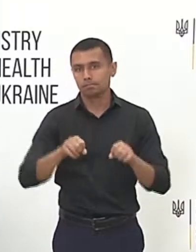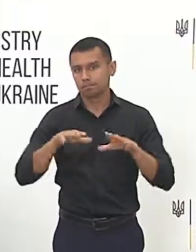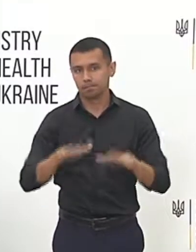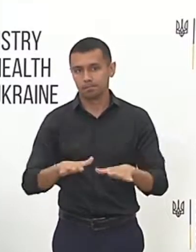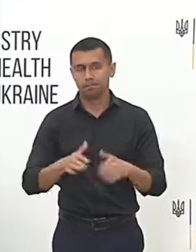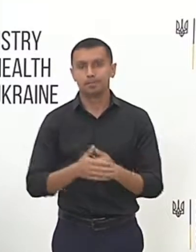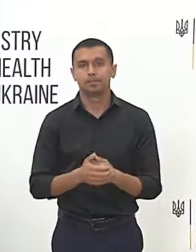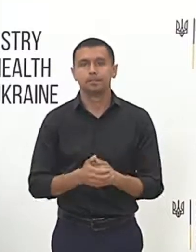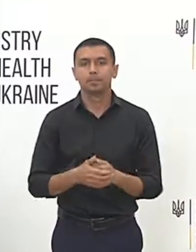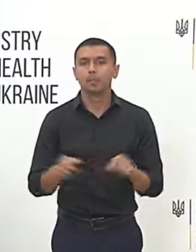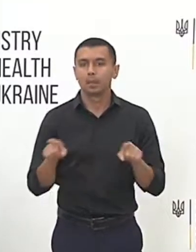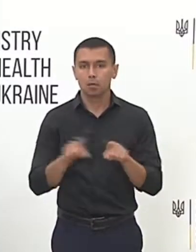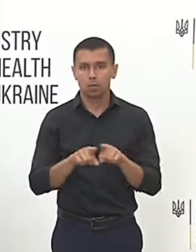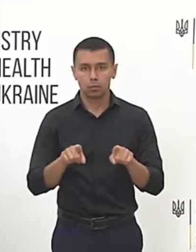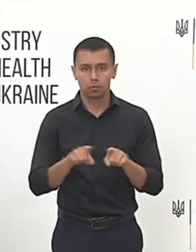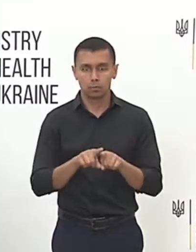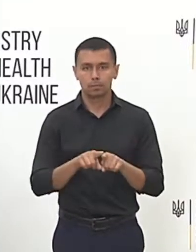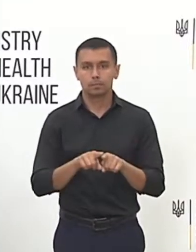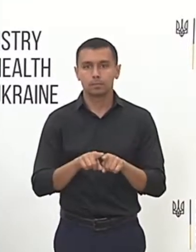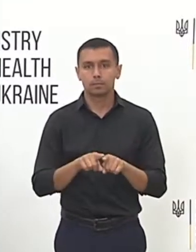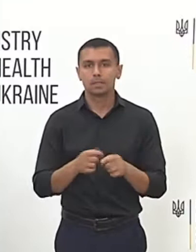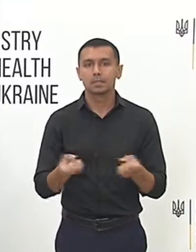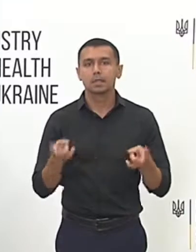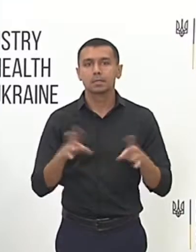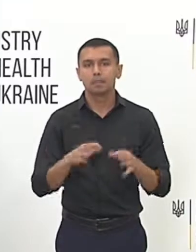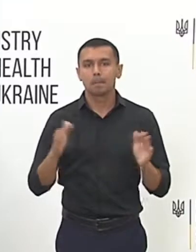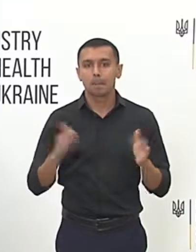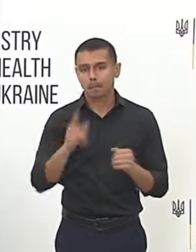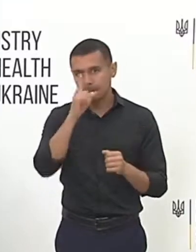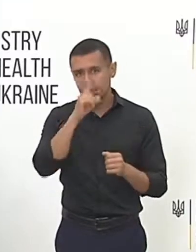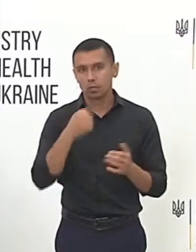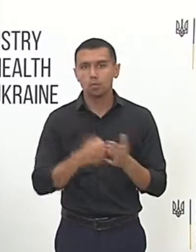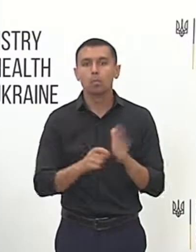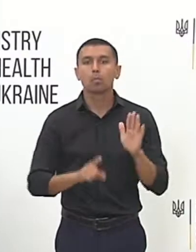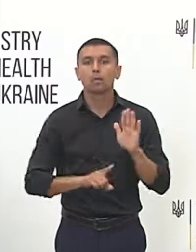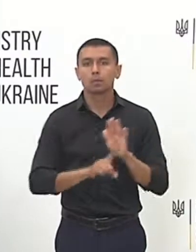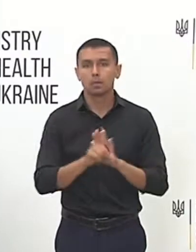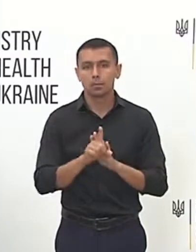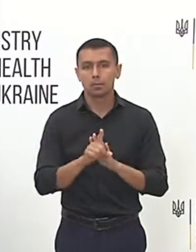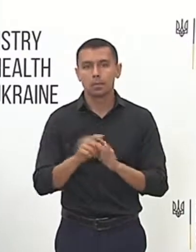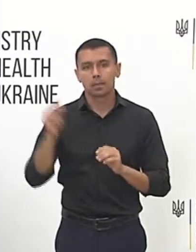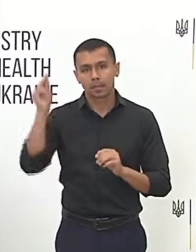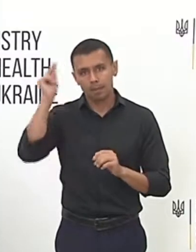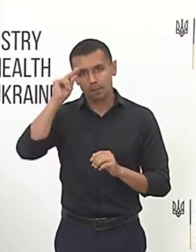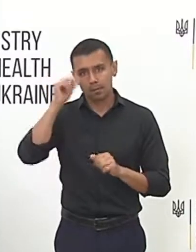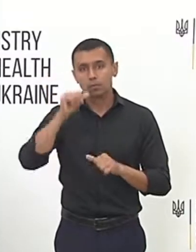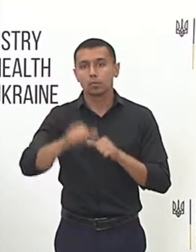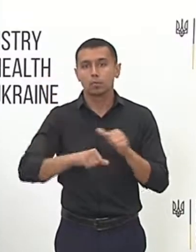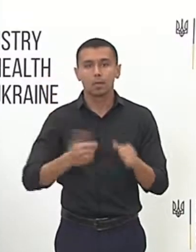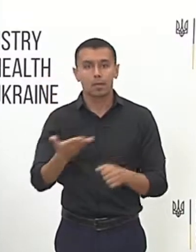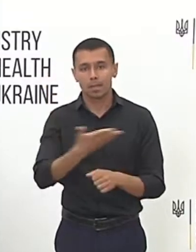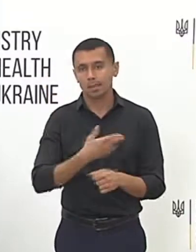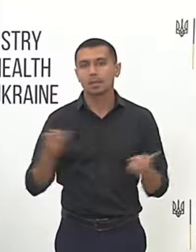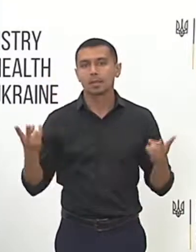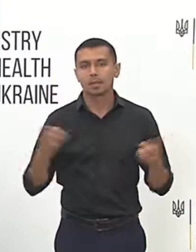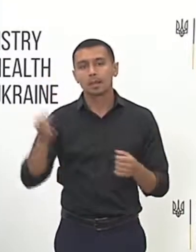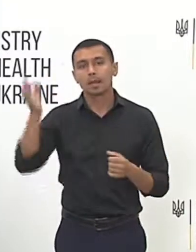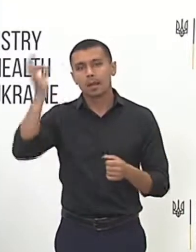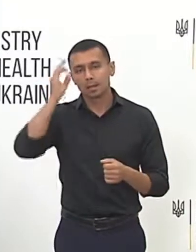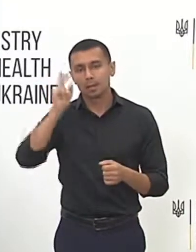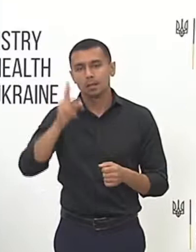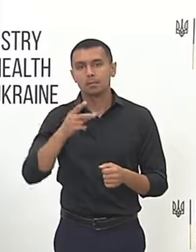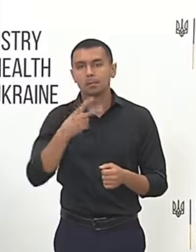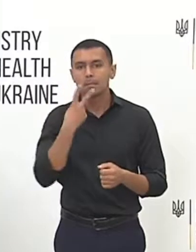врегульований. Також залишилось менше місяця до початку навчального року. Нам треба нагадати